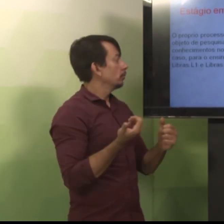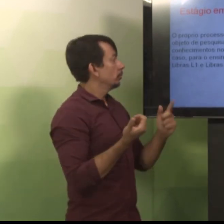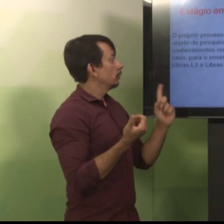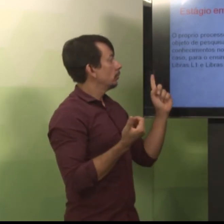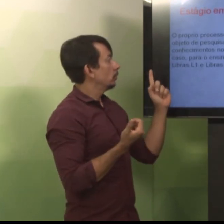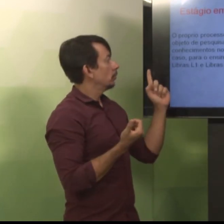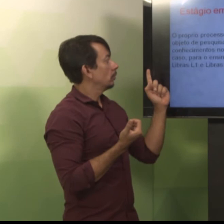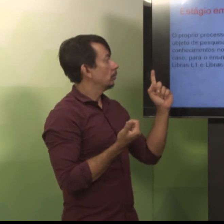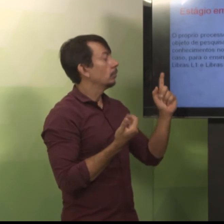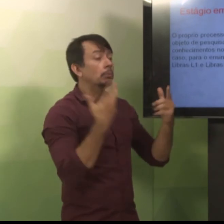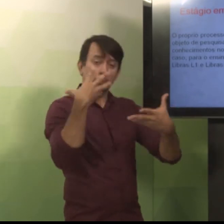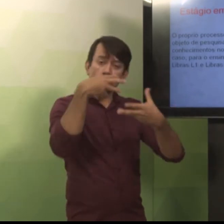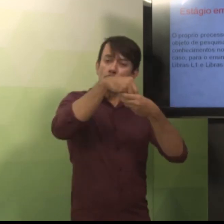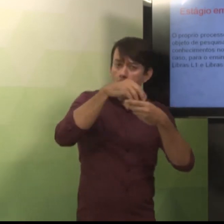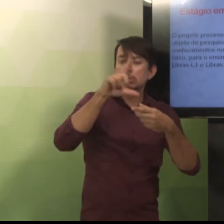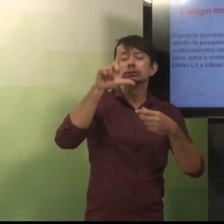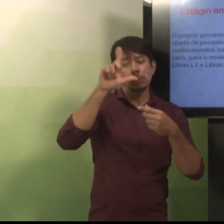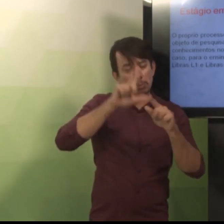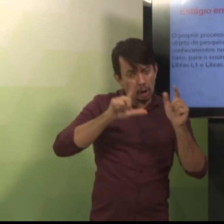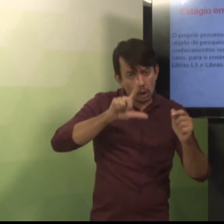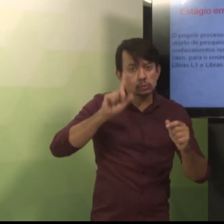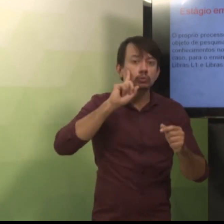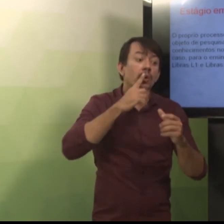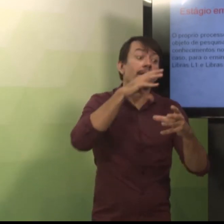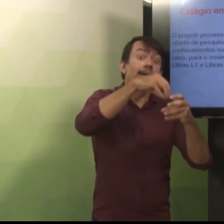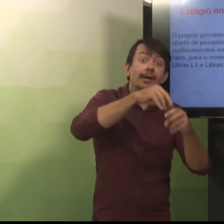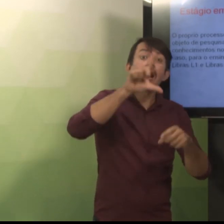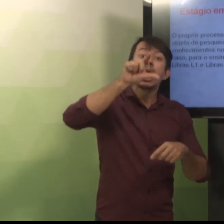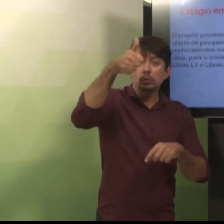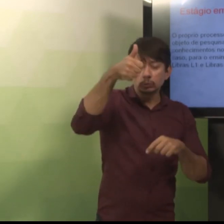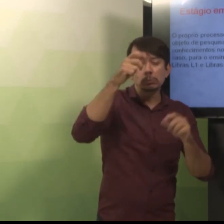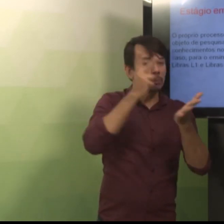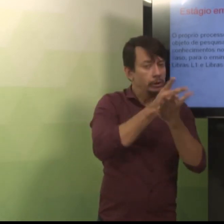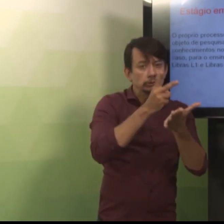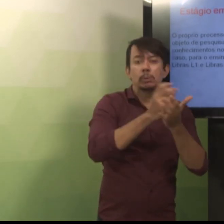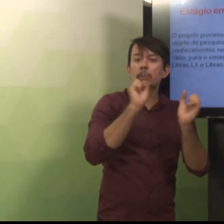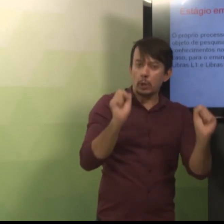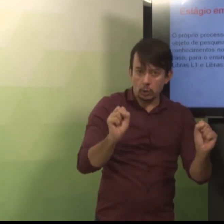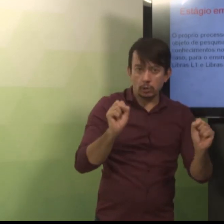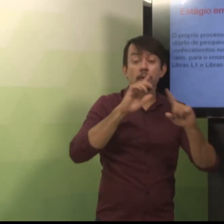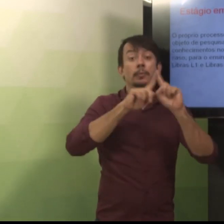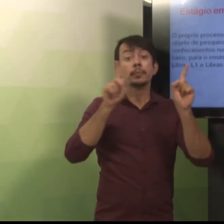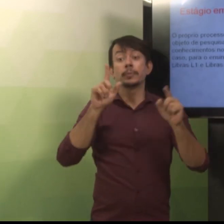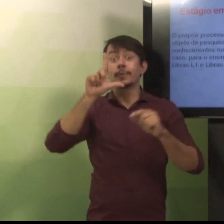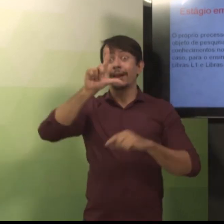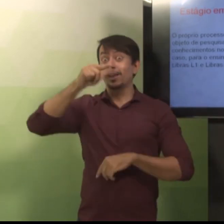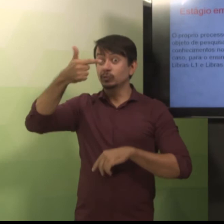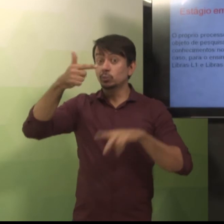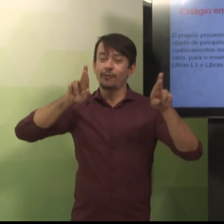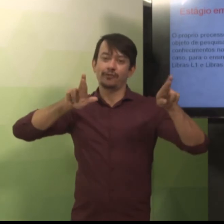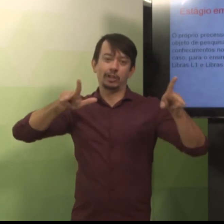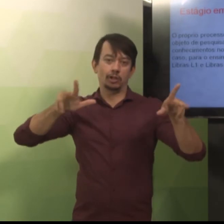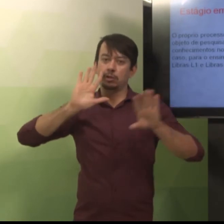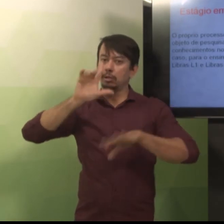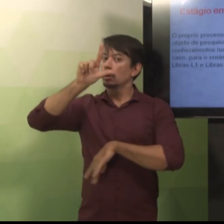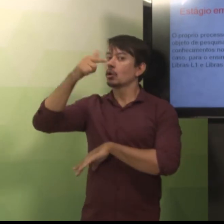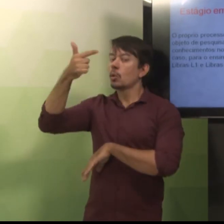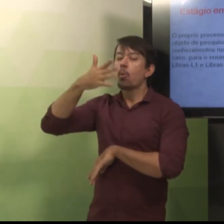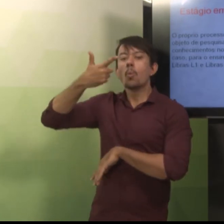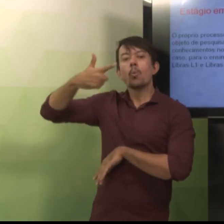ter a resposta deles. Então, eu posso utilizar na literatura surda e na L1, no ensino da L1. Já no